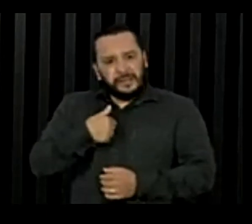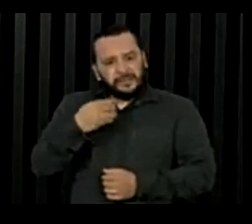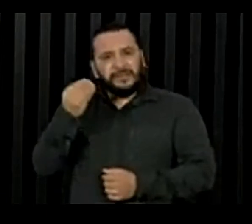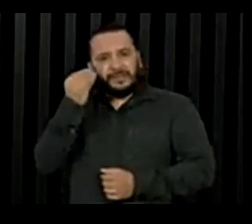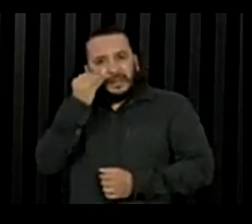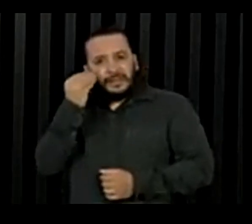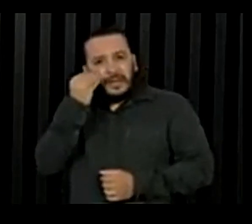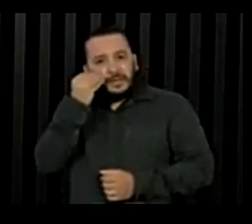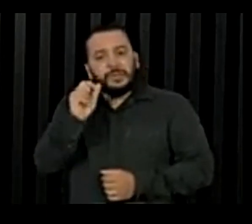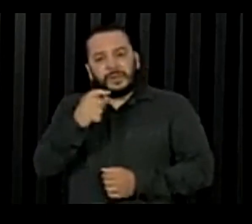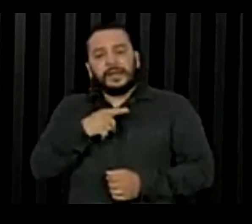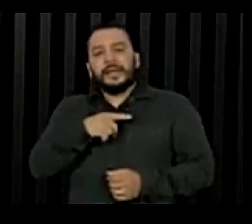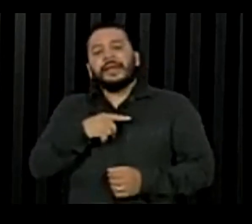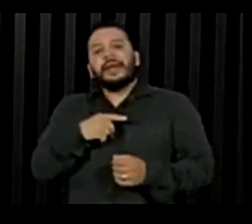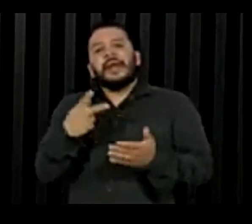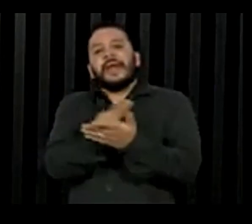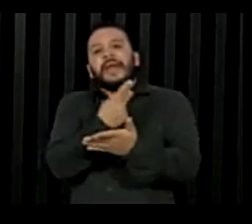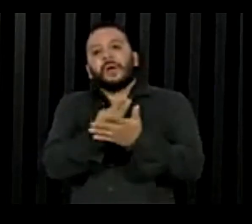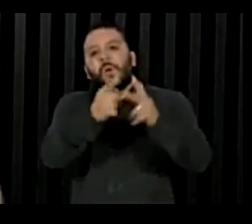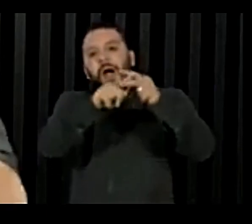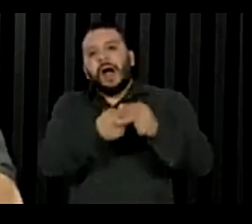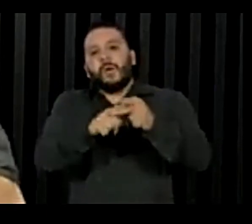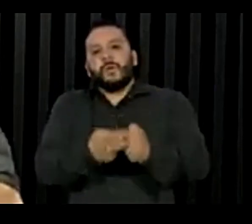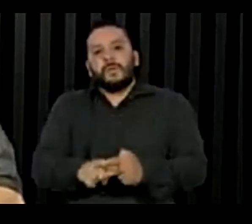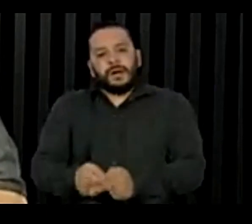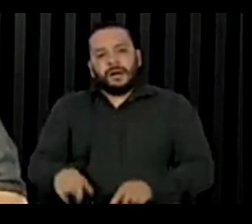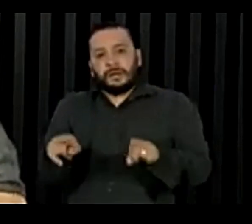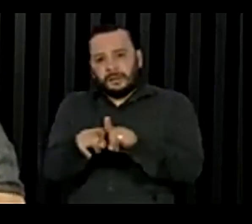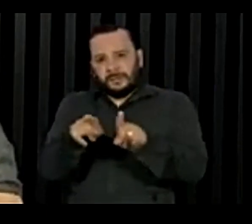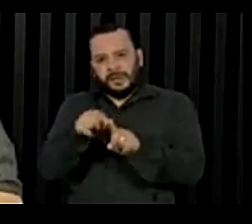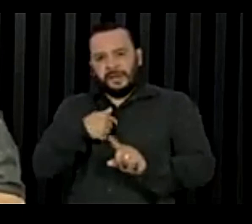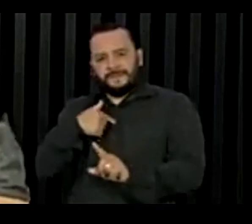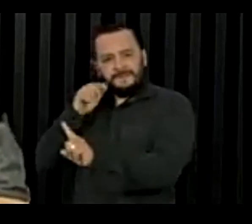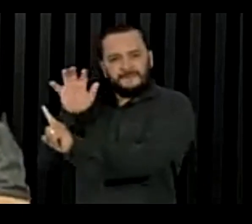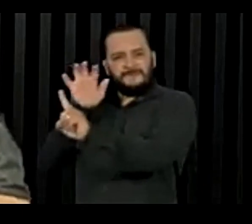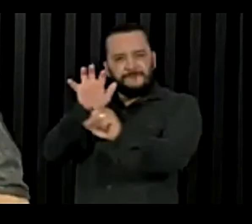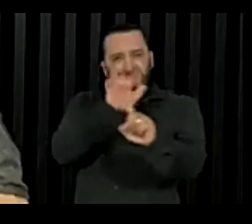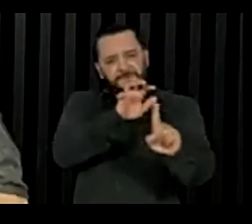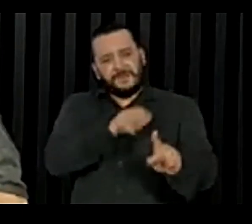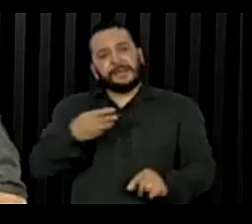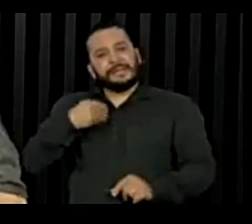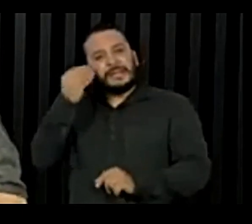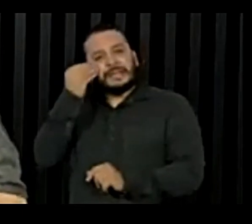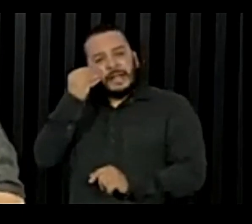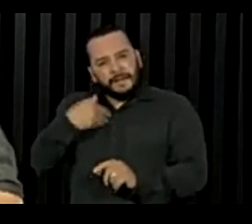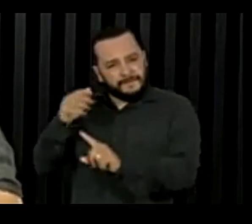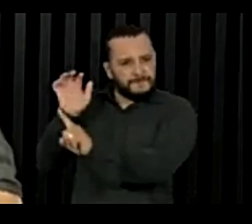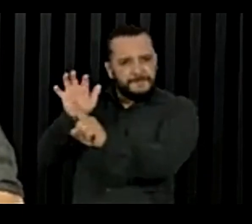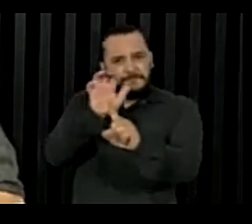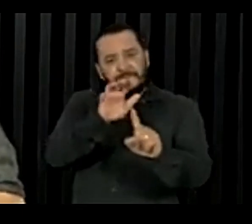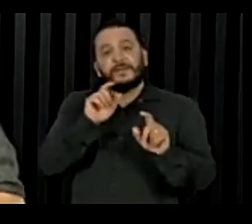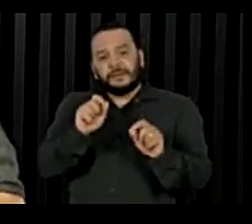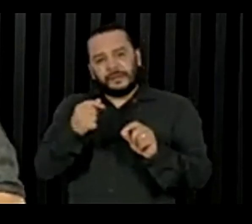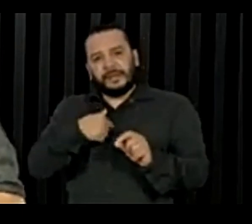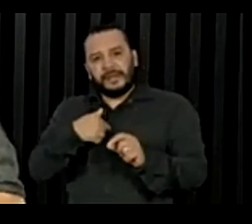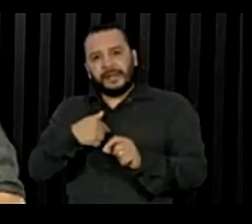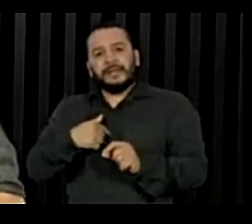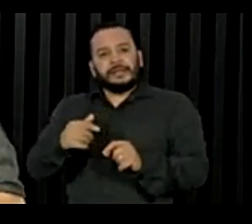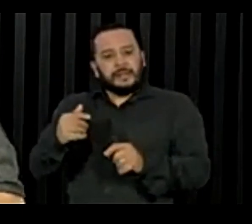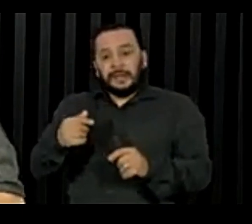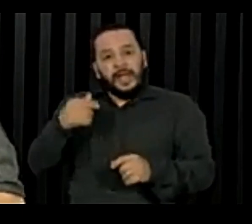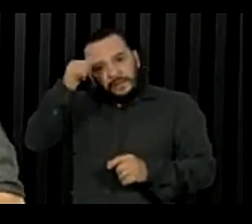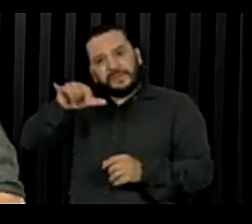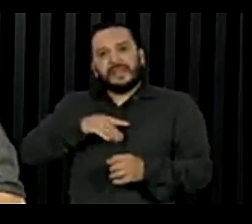tentando não só corrigir esse erro, mas tentando também usar a minha força para que a gente afastasse o máximo possível essa possibilidade de opressão que a gente vê